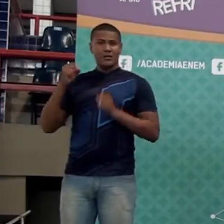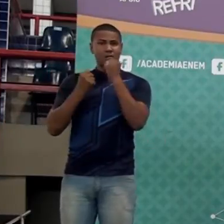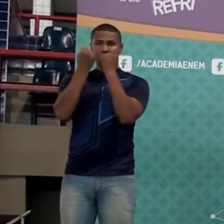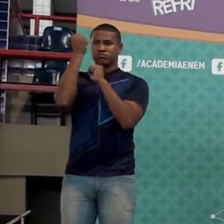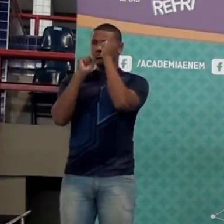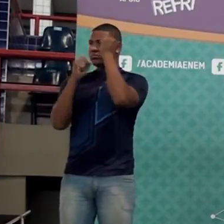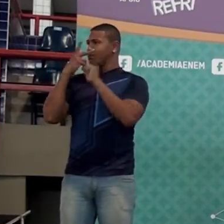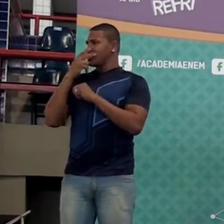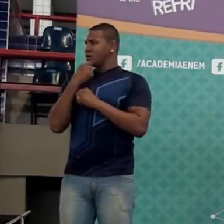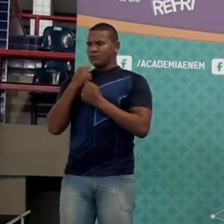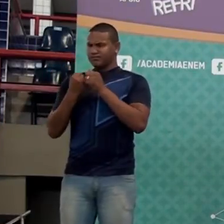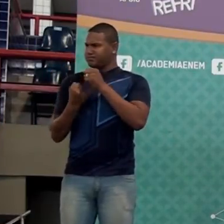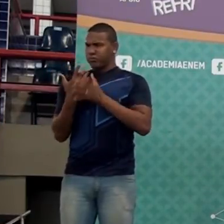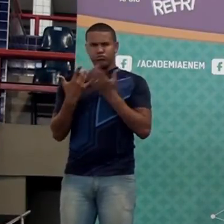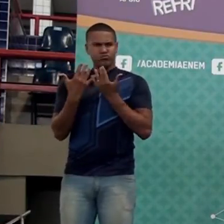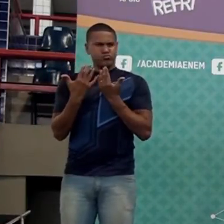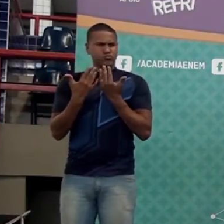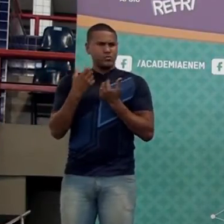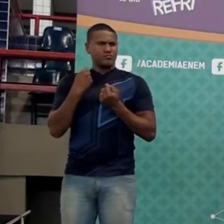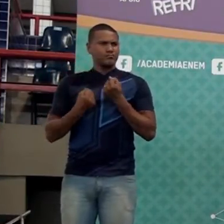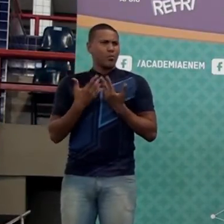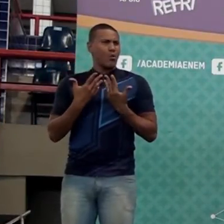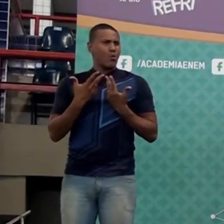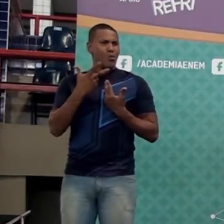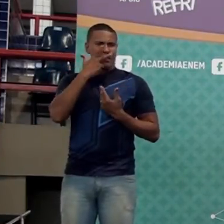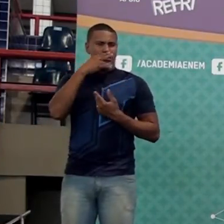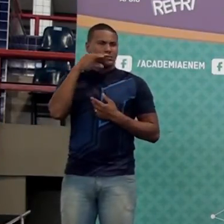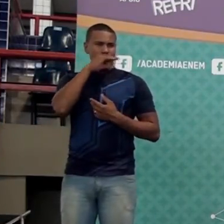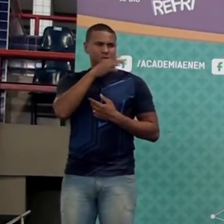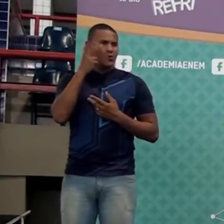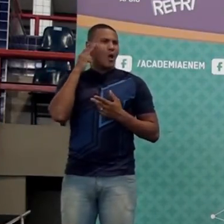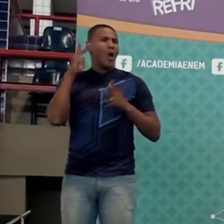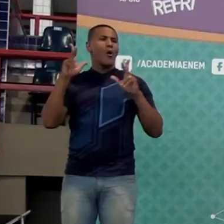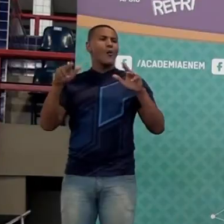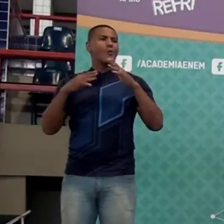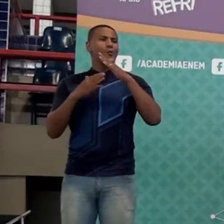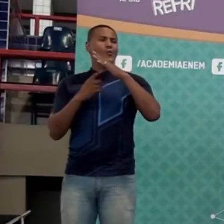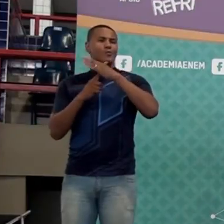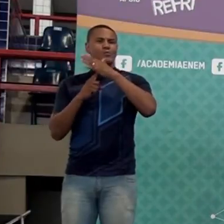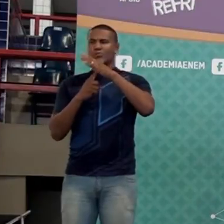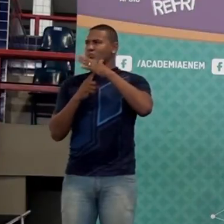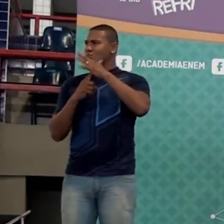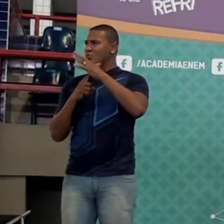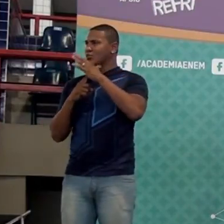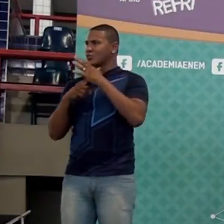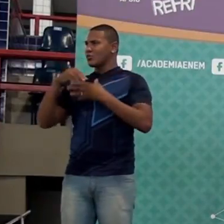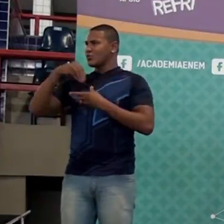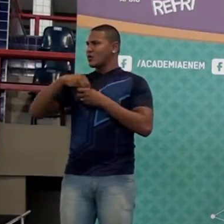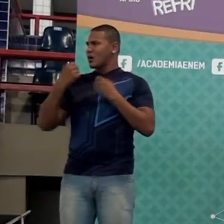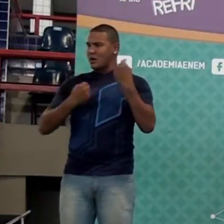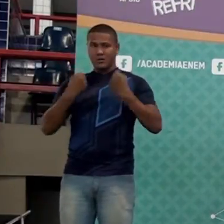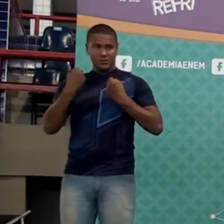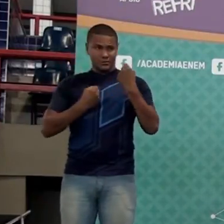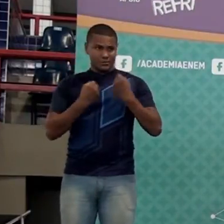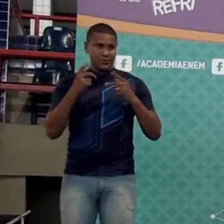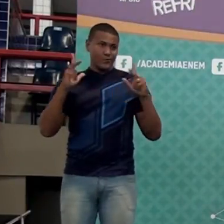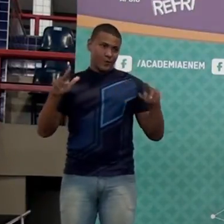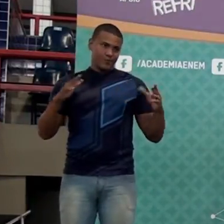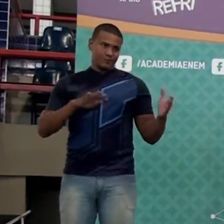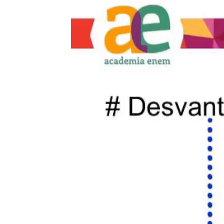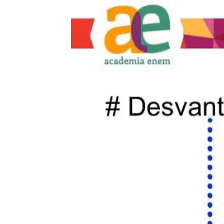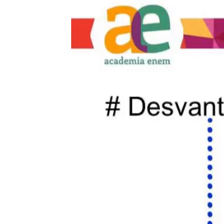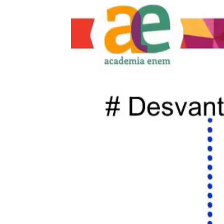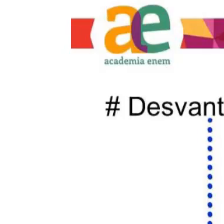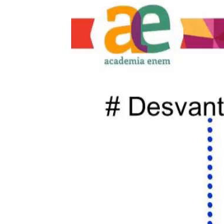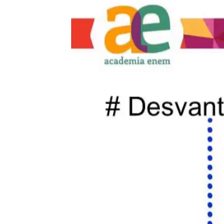de combustão, porque tem que produzir grande quantidade de eletricidade, certo? Outro problema das hidrelétricas, que é um problema grave, é que